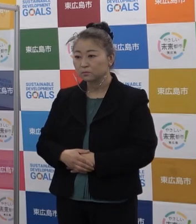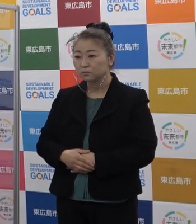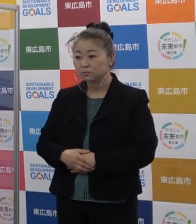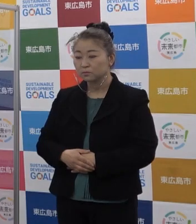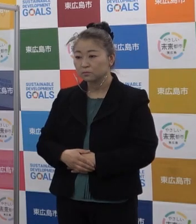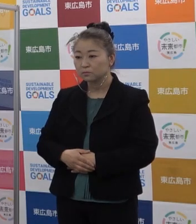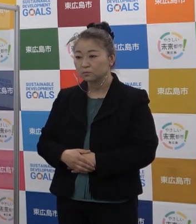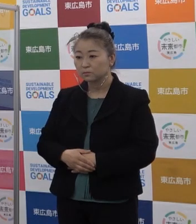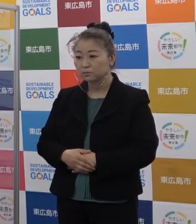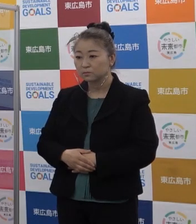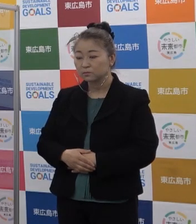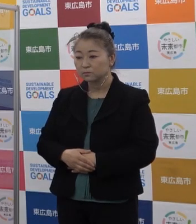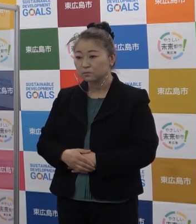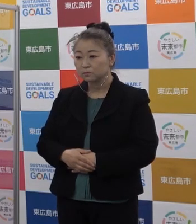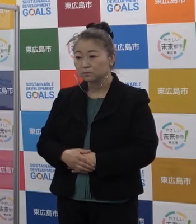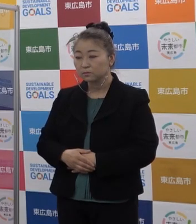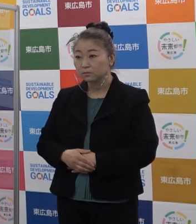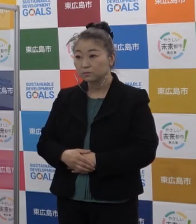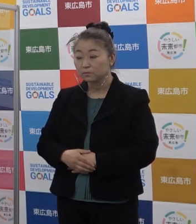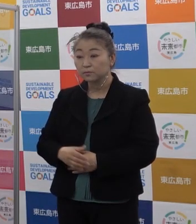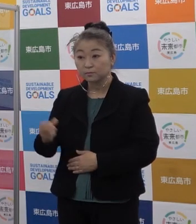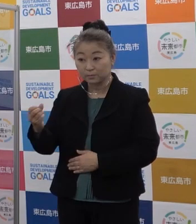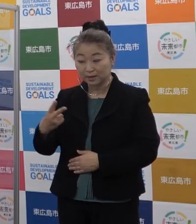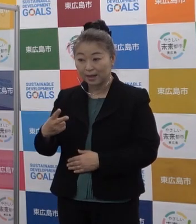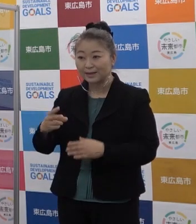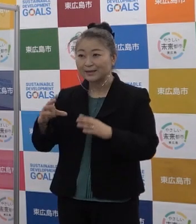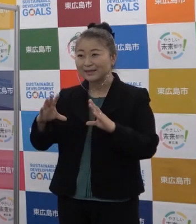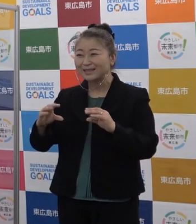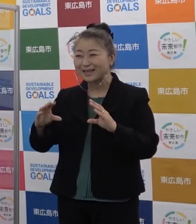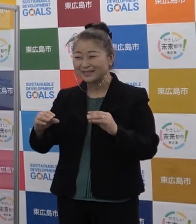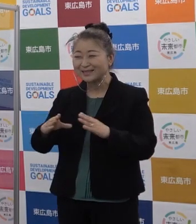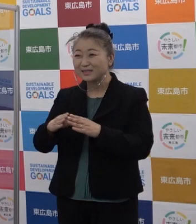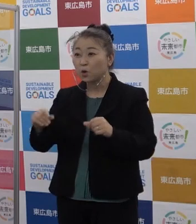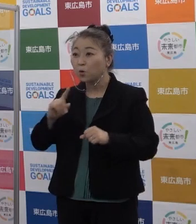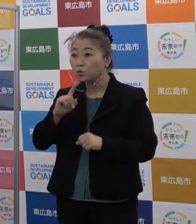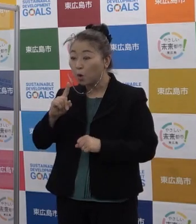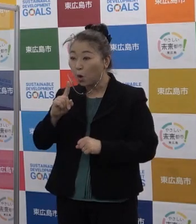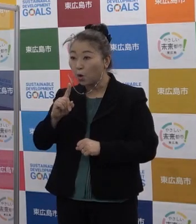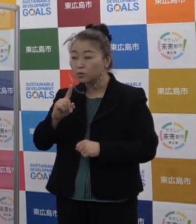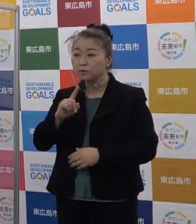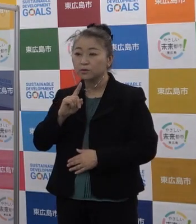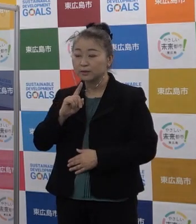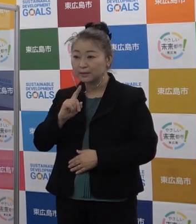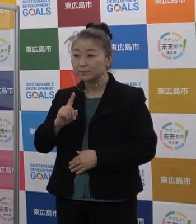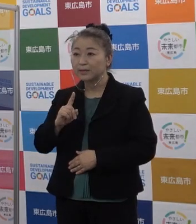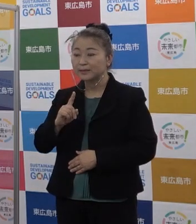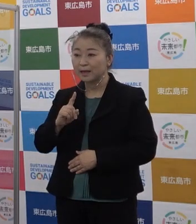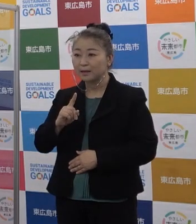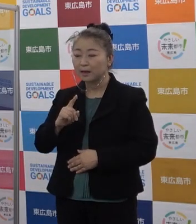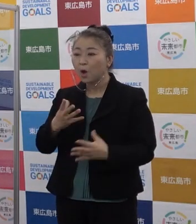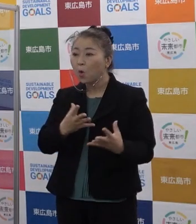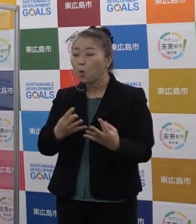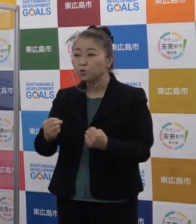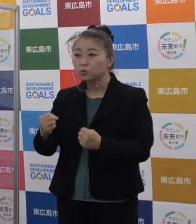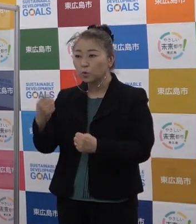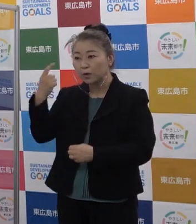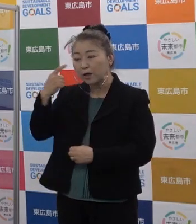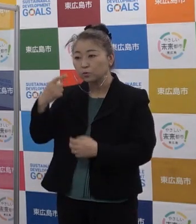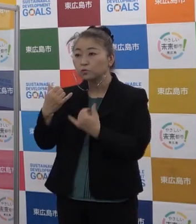それと、先ほど優しい日本語と言いましたけども、多くの外国の方は